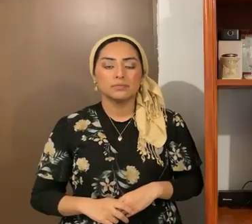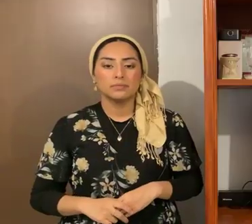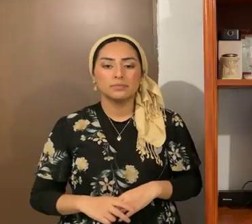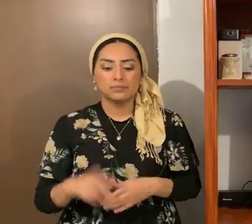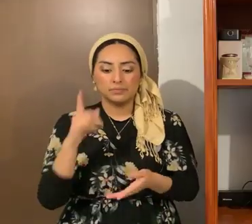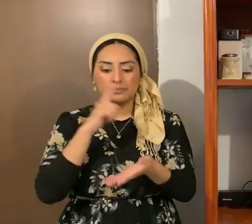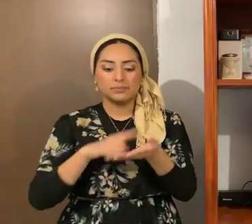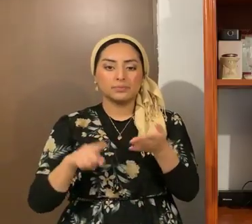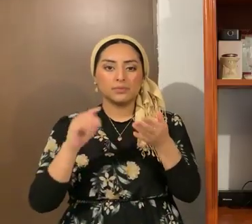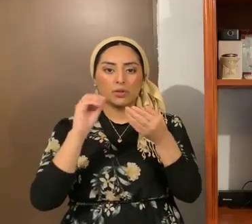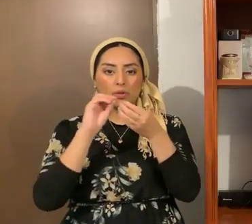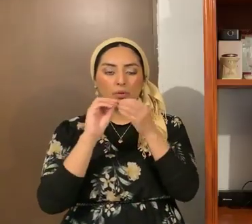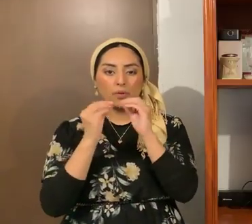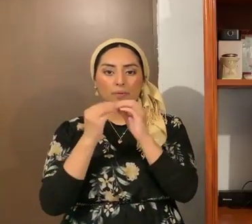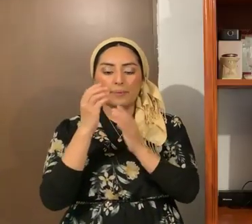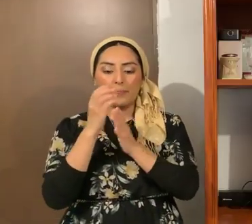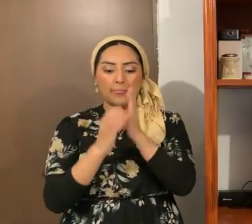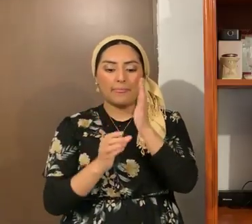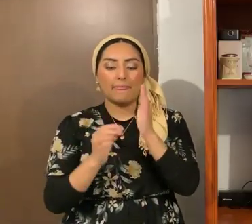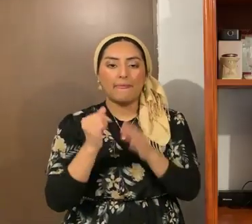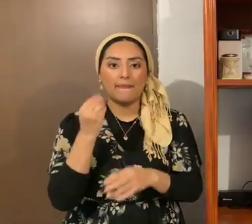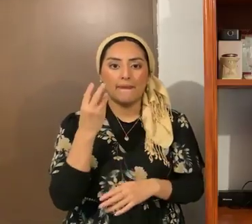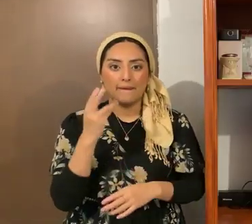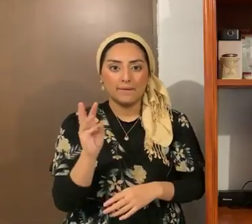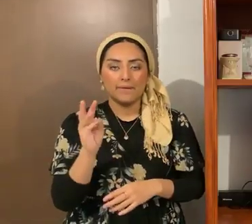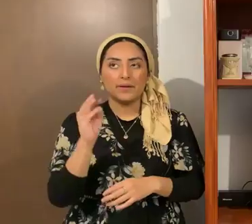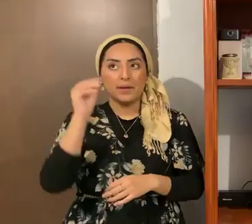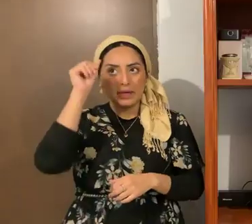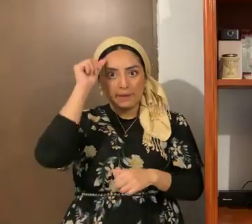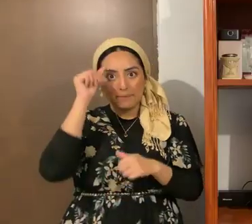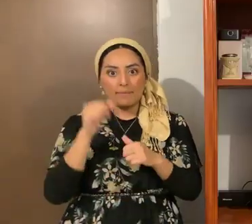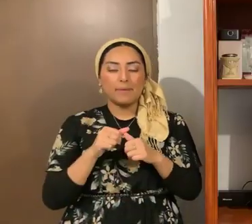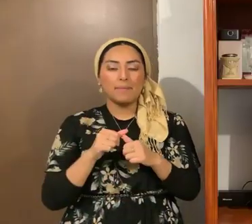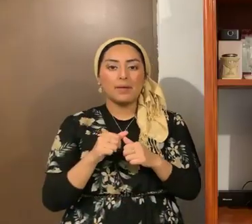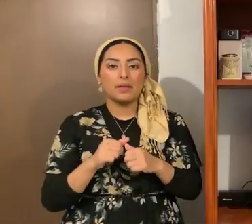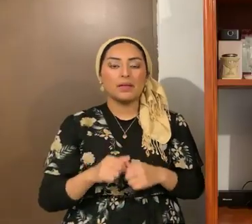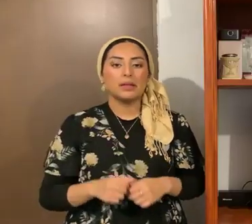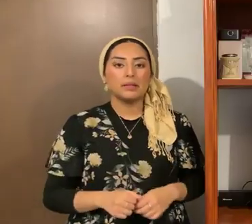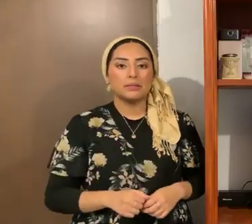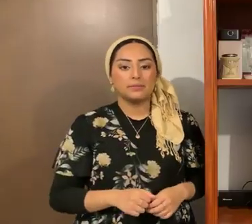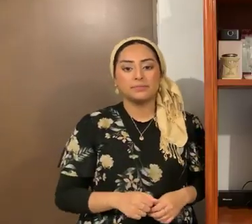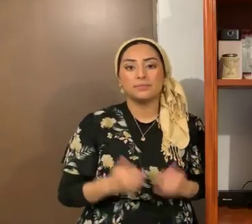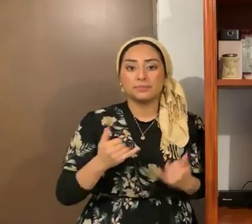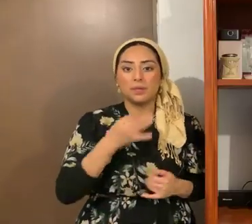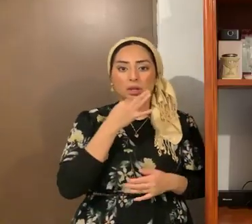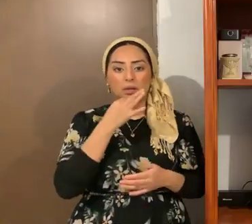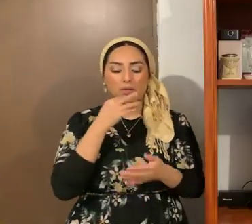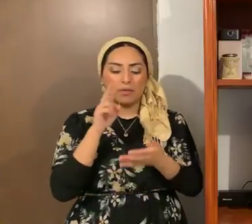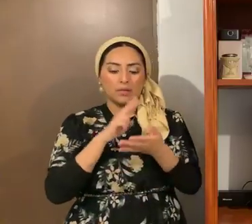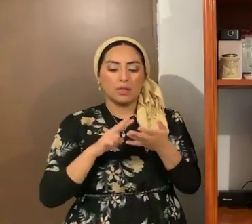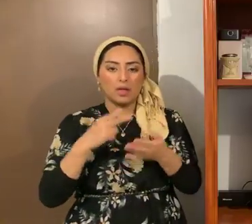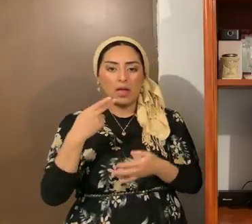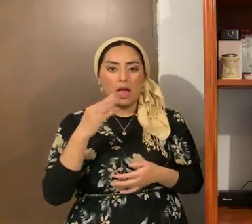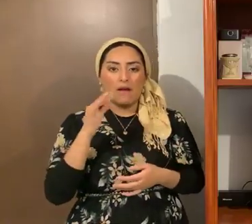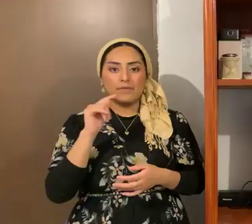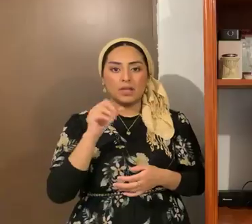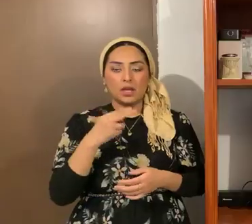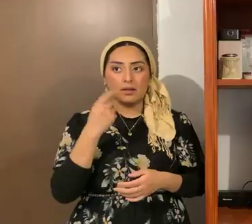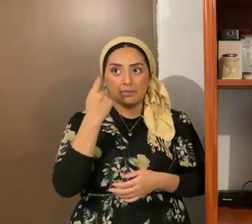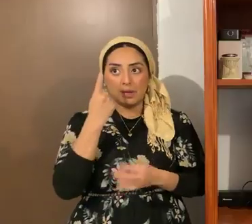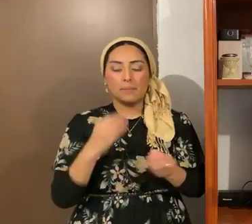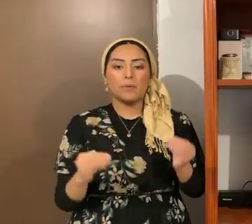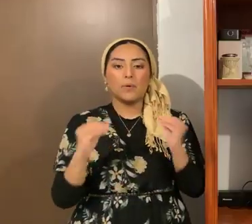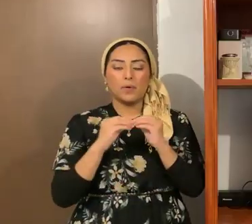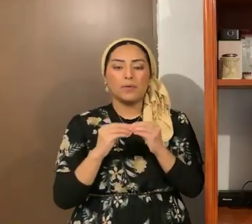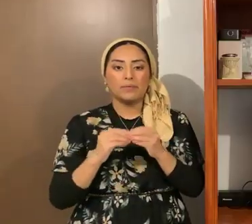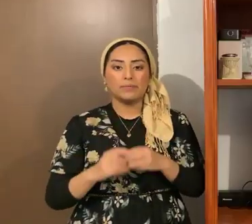Vamos a Números 16. Es un recordatorio, ahorita ya entonces vamos a ver la Haftará y vamos a entender más